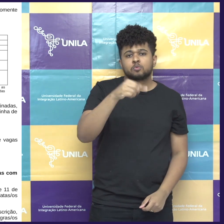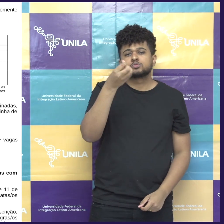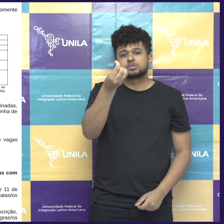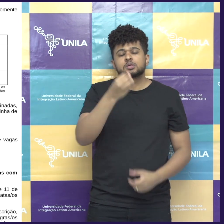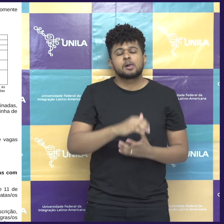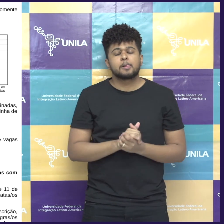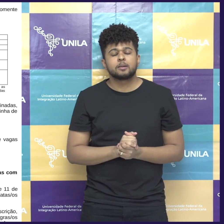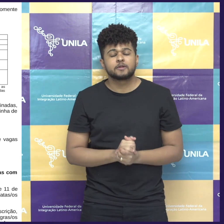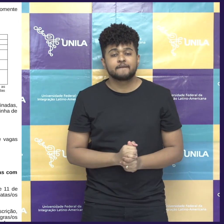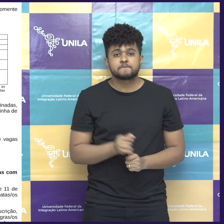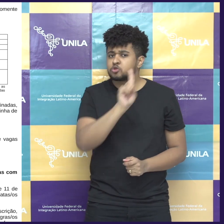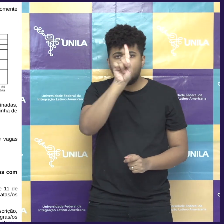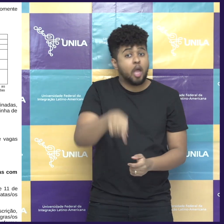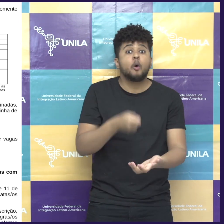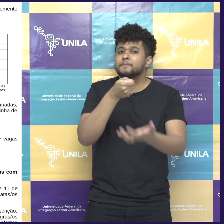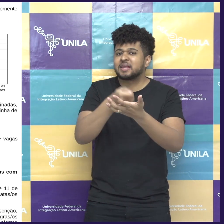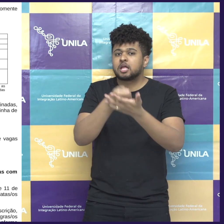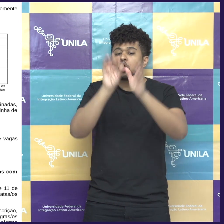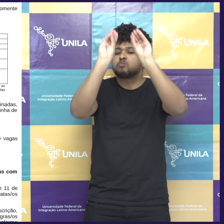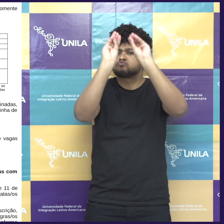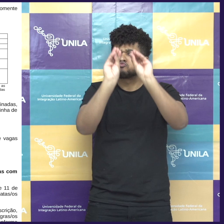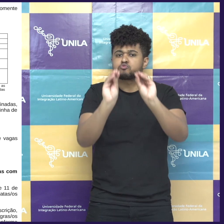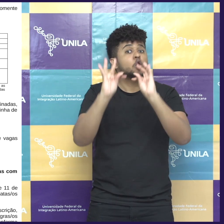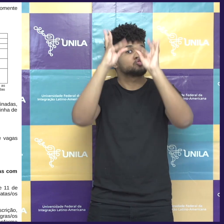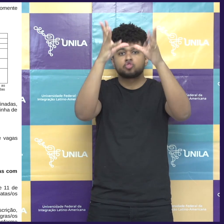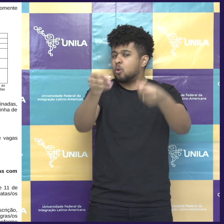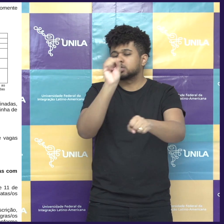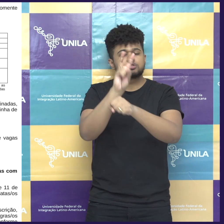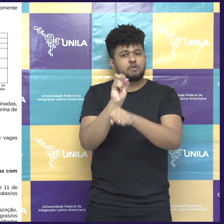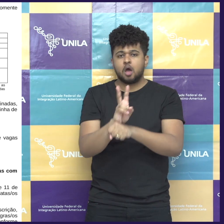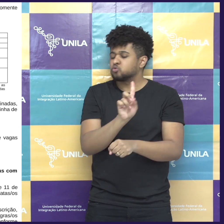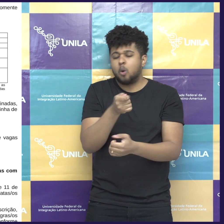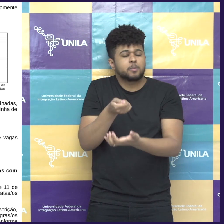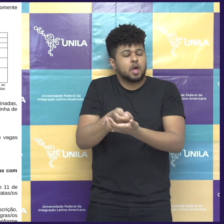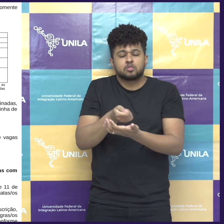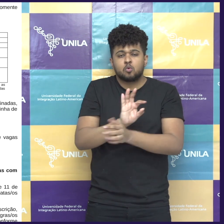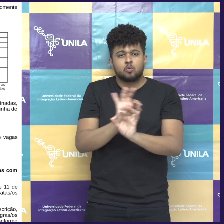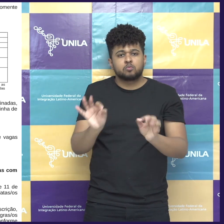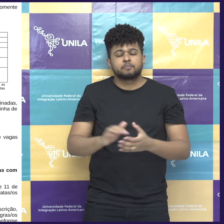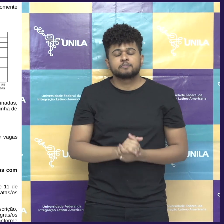2.6. Não é obrigatório o preenchimento de todas as vagas.